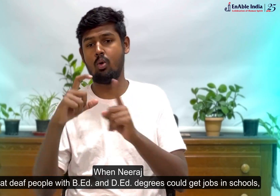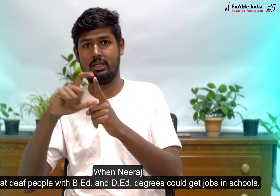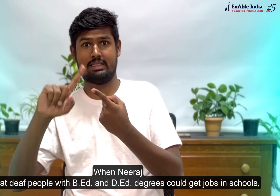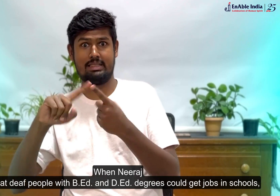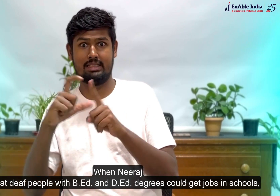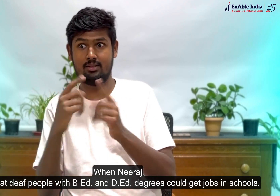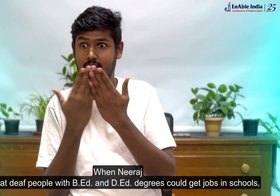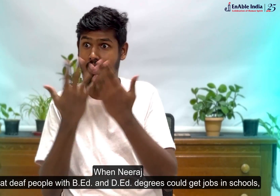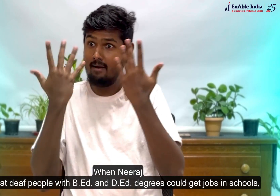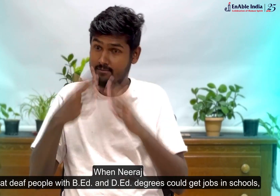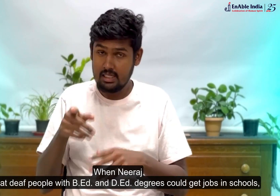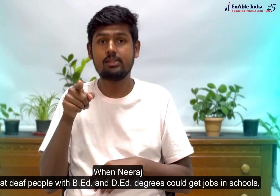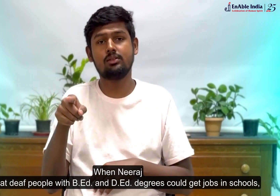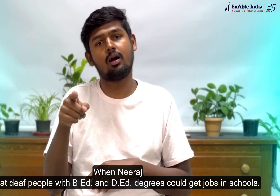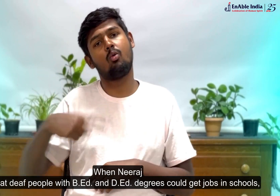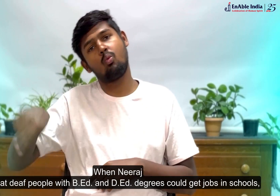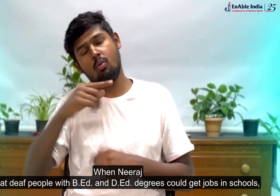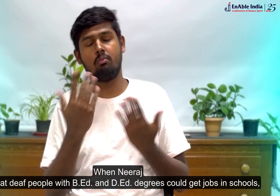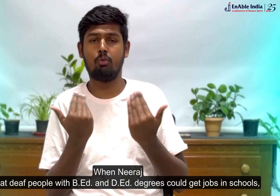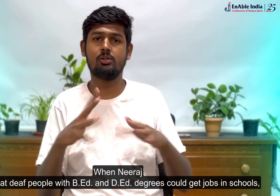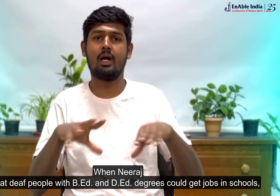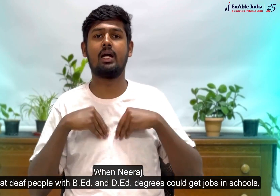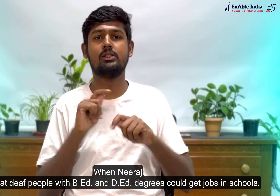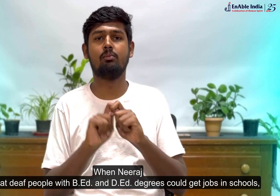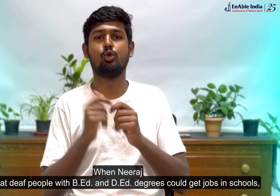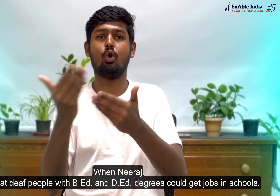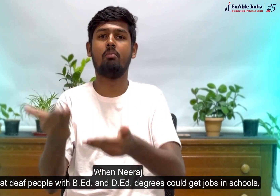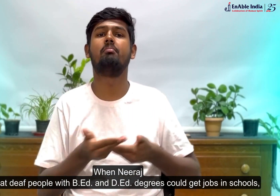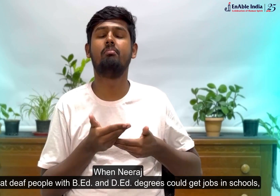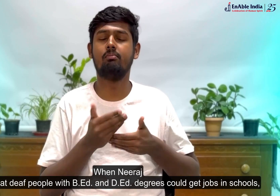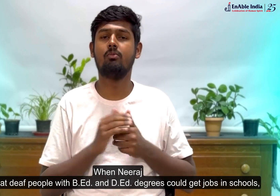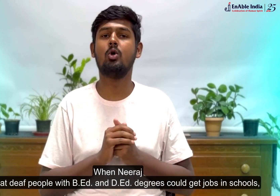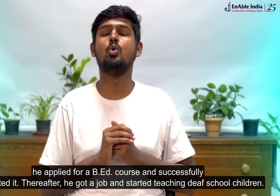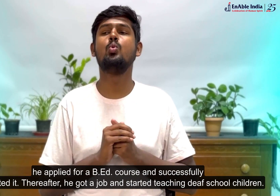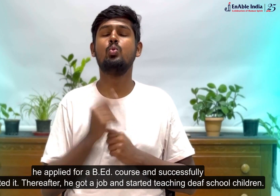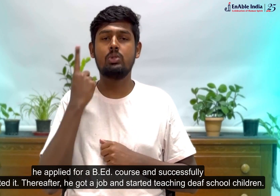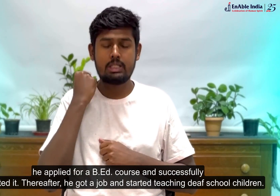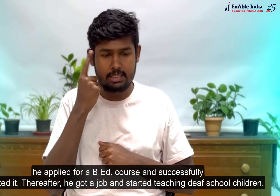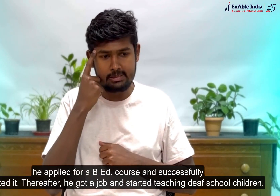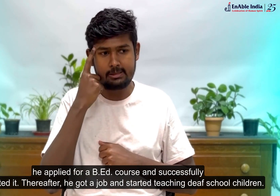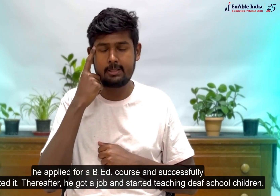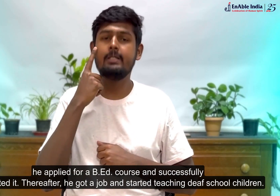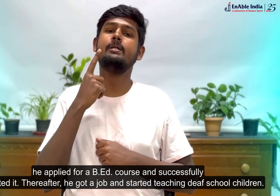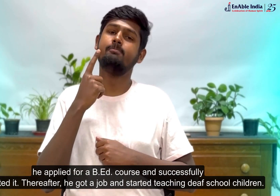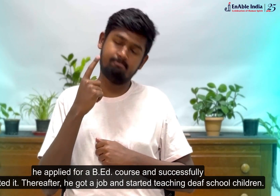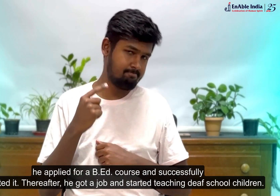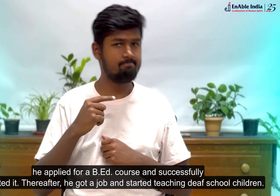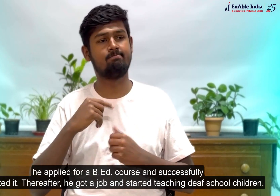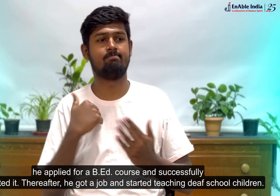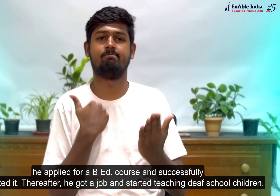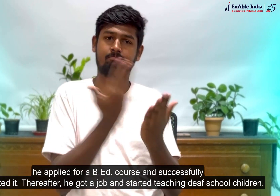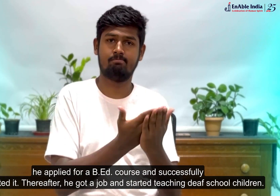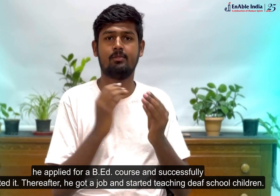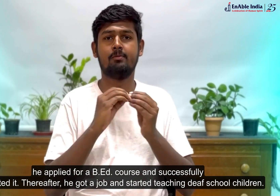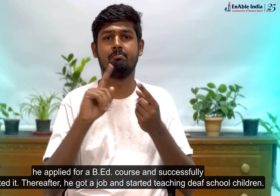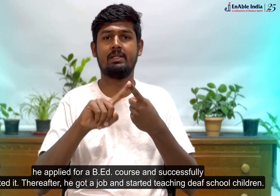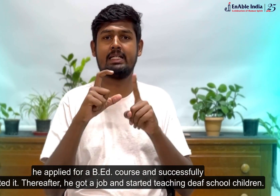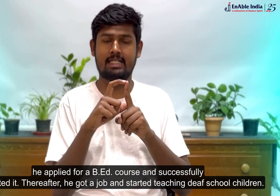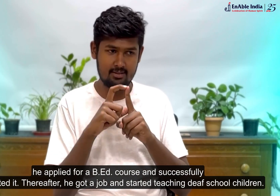कि बीएड और डीएड डिग्री वाले बधिर लोगों को स्कूलों में नौकरी मिल सकती है तो उन्होंने बीएड के लिए आवेदन किया